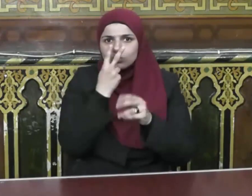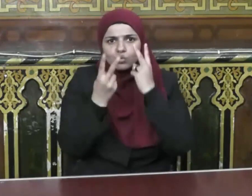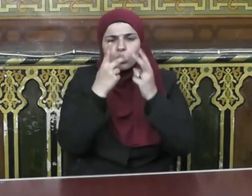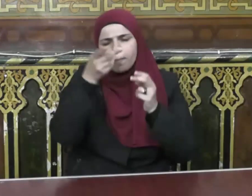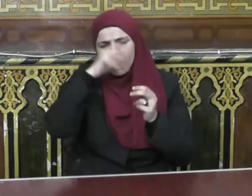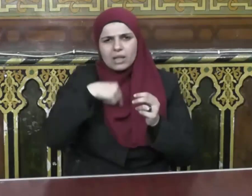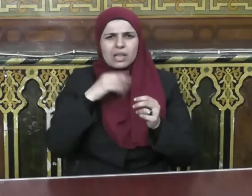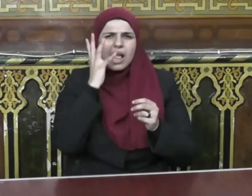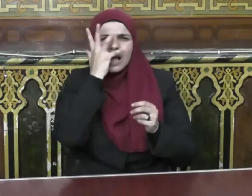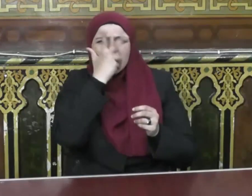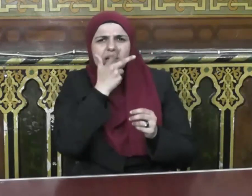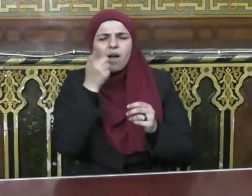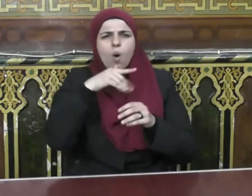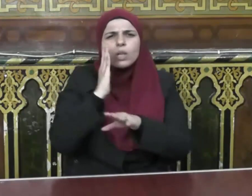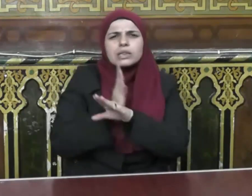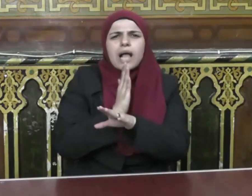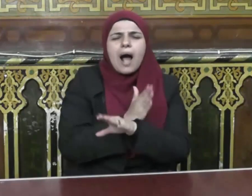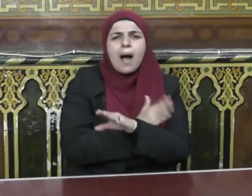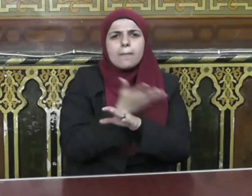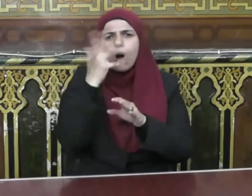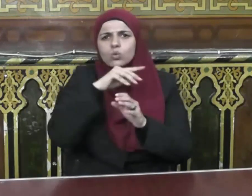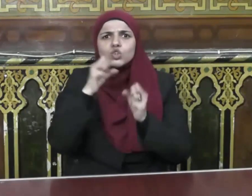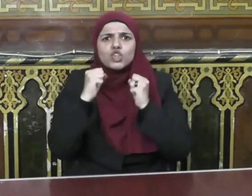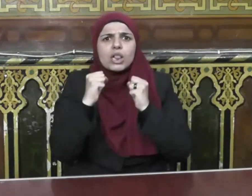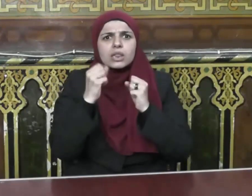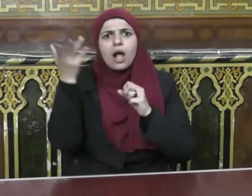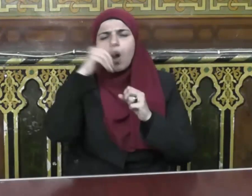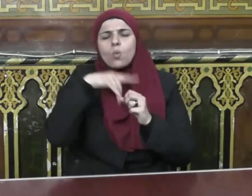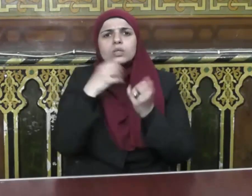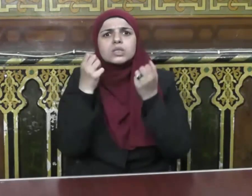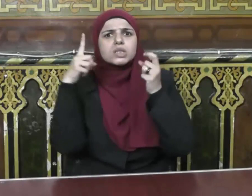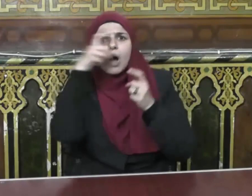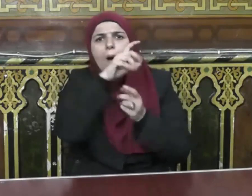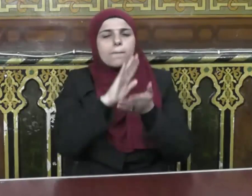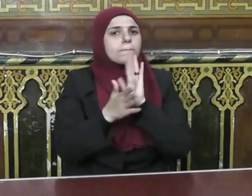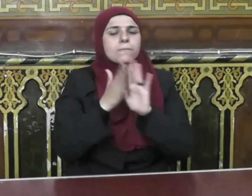حرجًا ولا مشقةً ولا شدةً ولا عُسرًا،